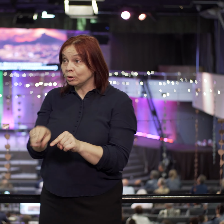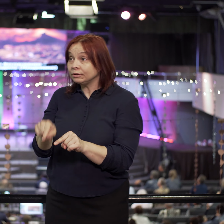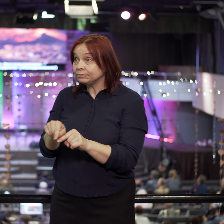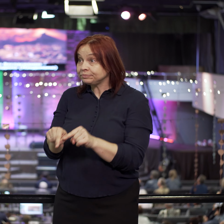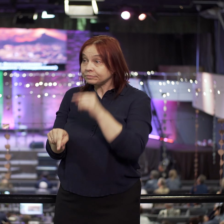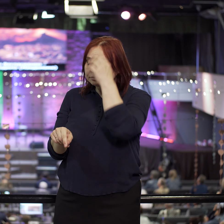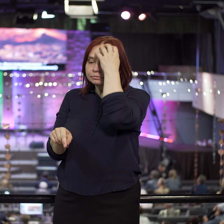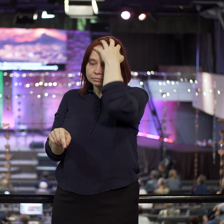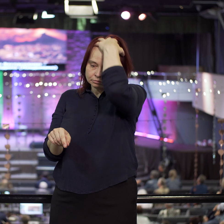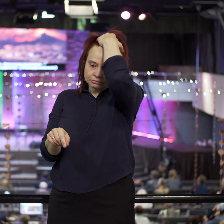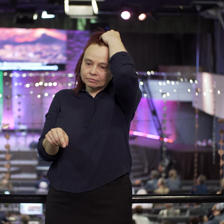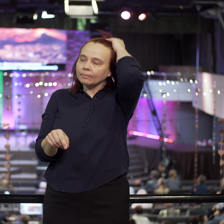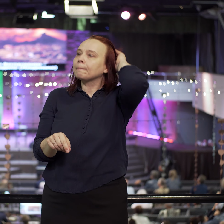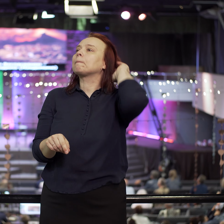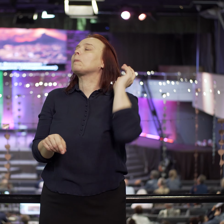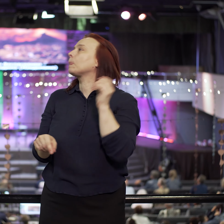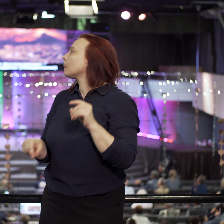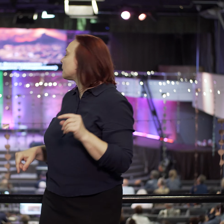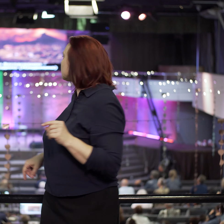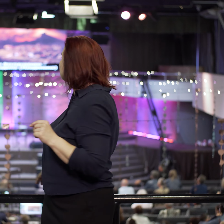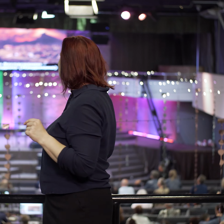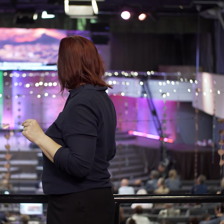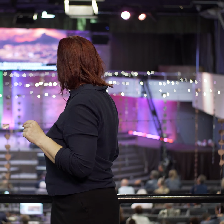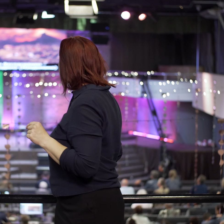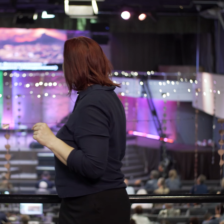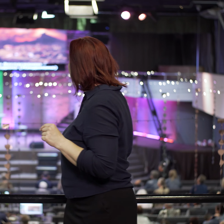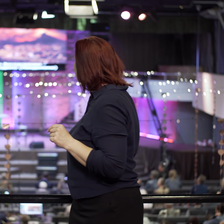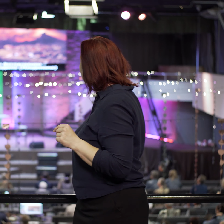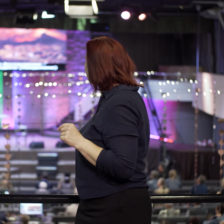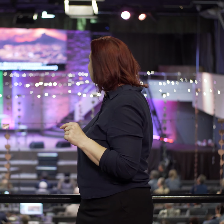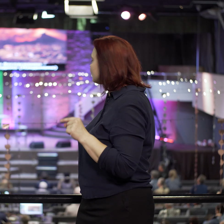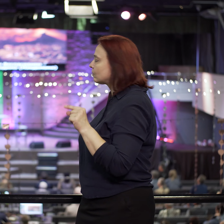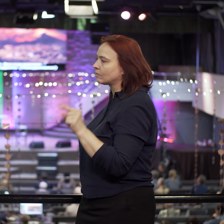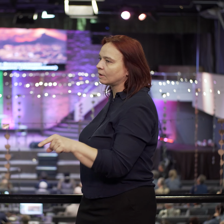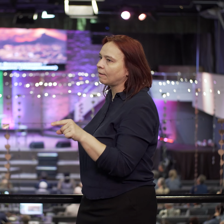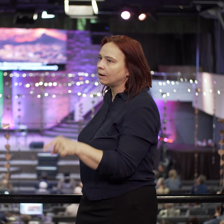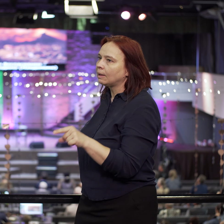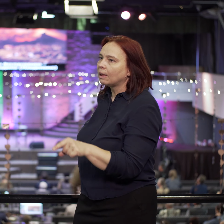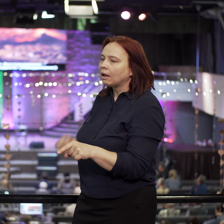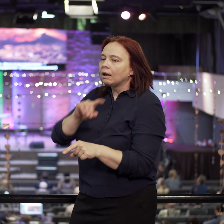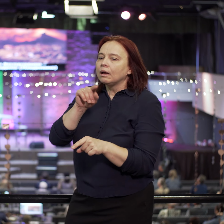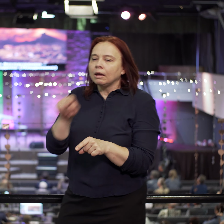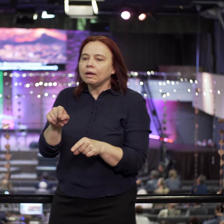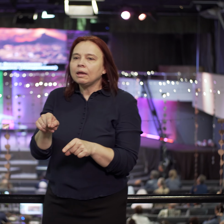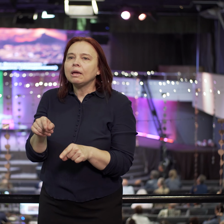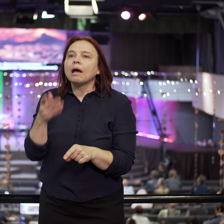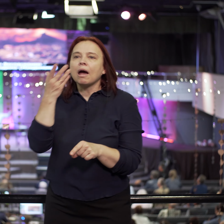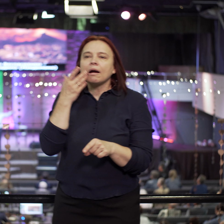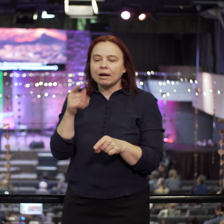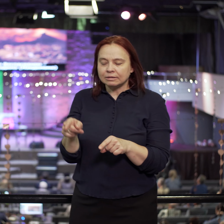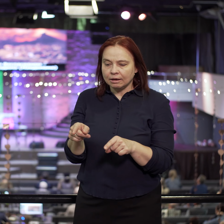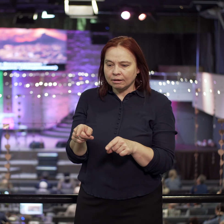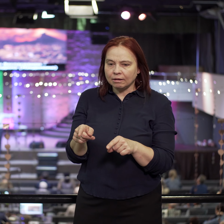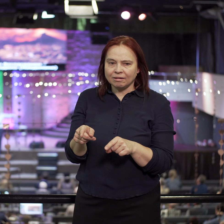идея фикс. И они взяли и сожгли все амбары, которые приготовил Нагдимон